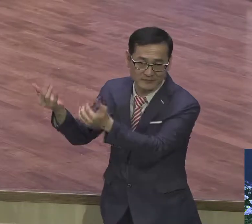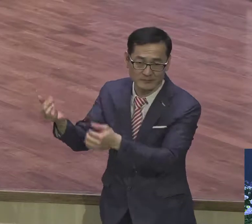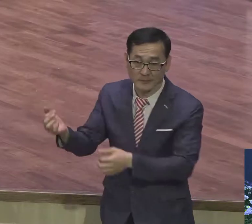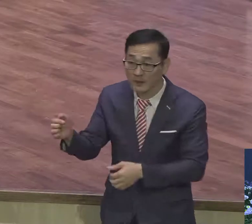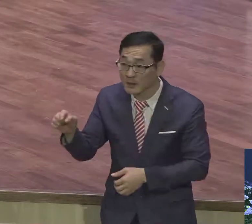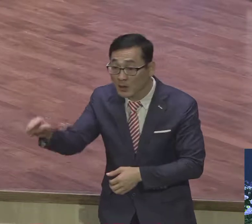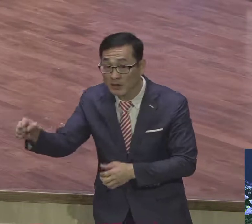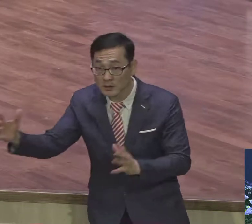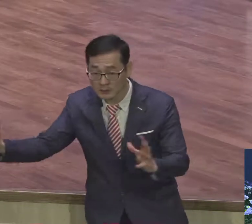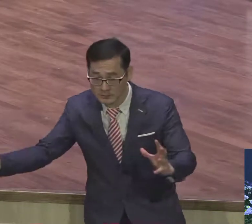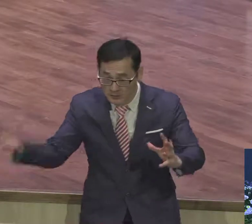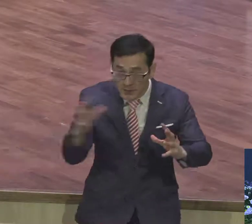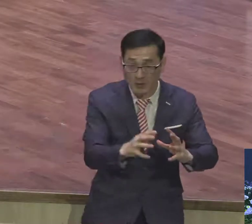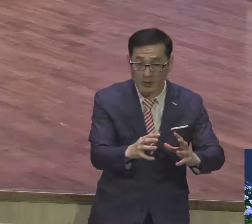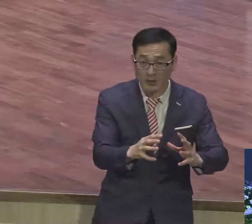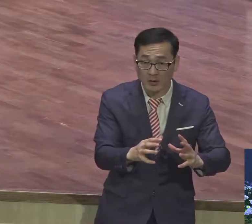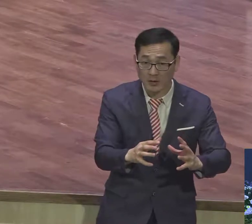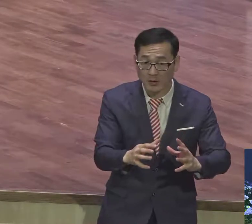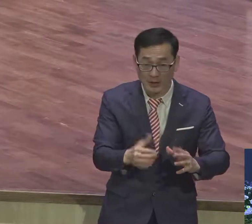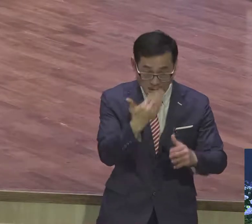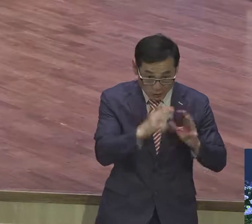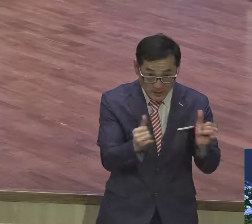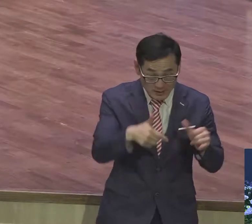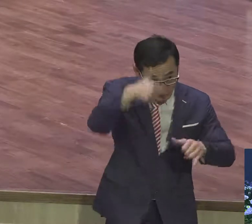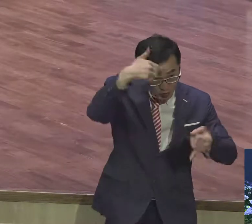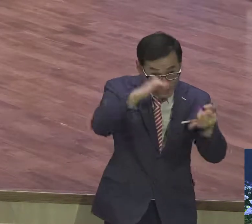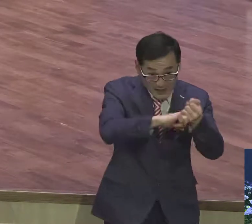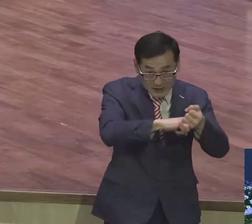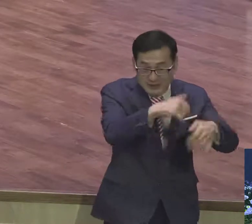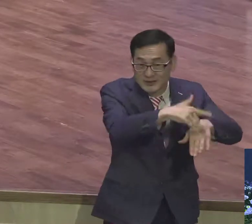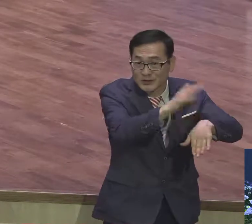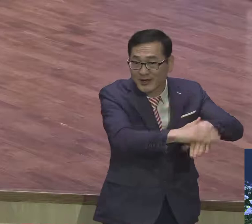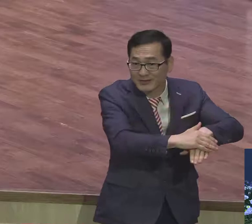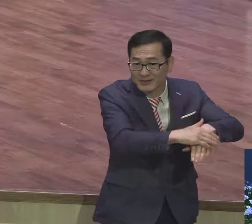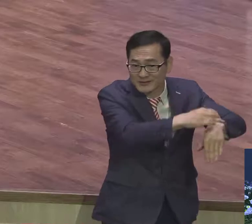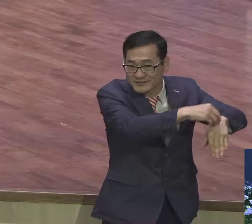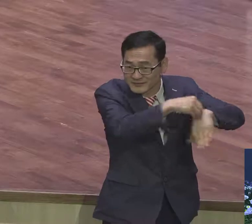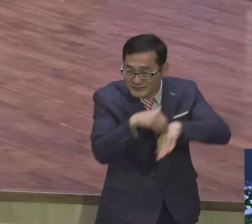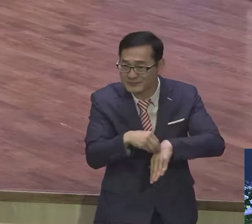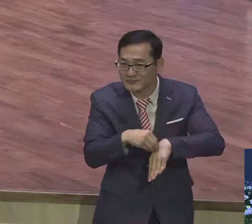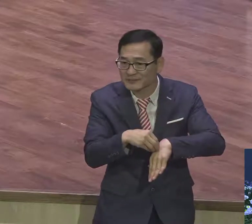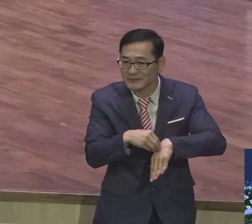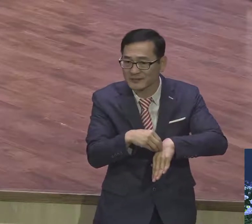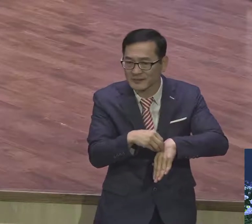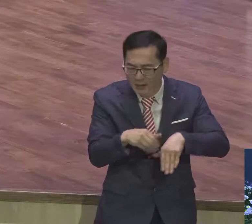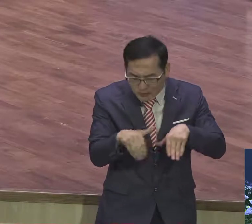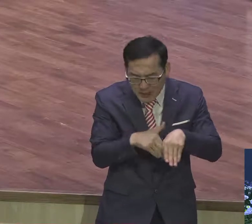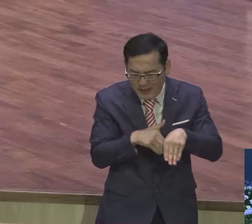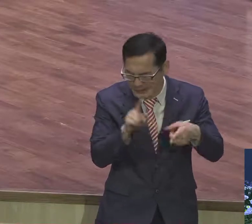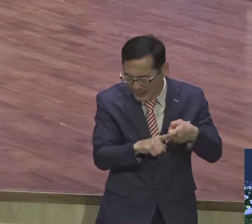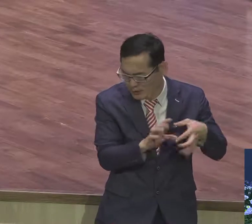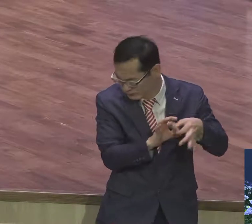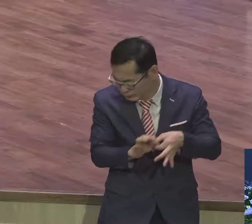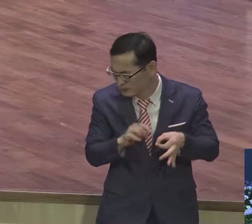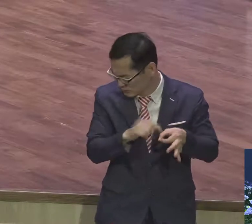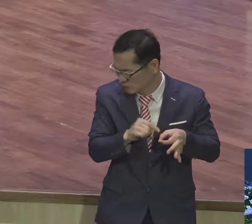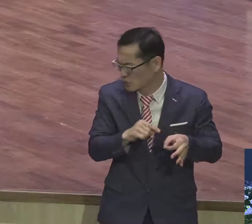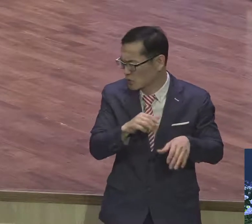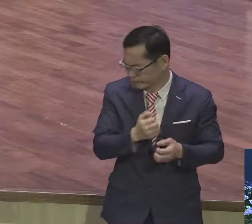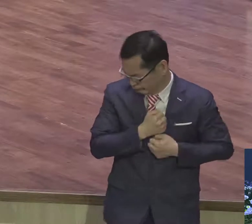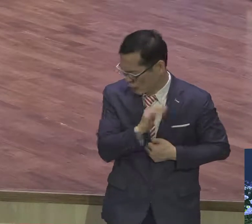구약시대 의식이 몸에 떼어 있어 구약시대 문화 그걸 고집을 해요 교회 안에서